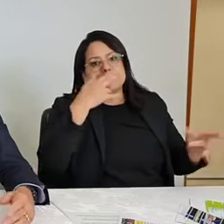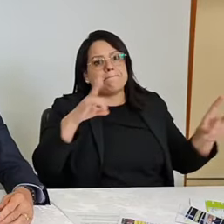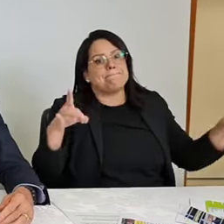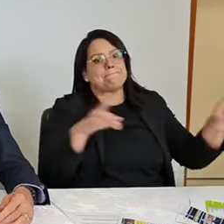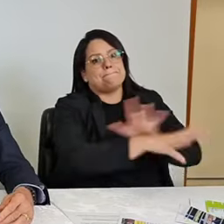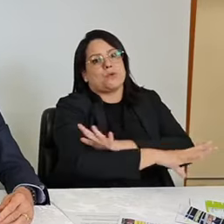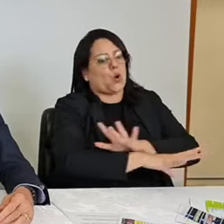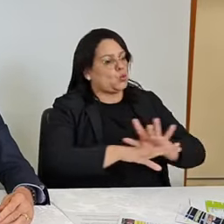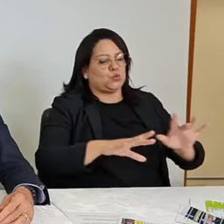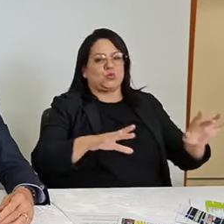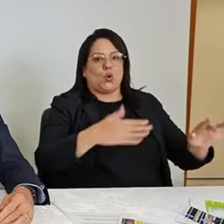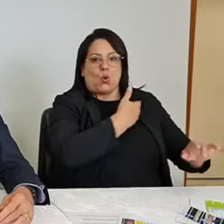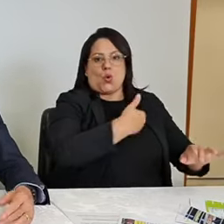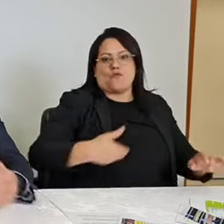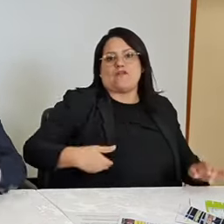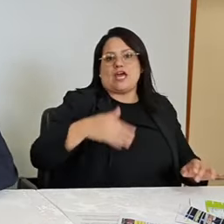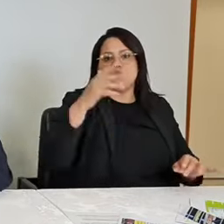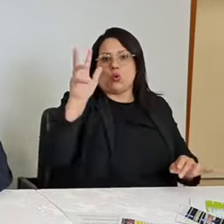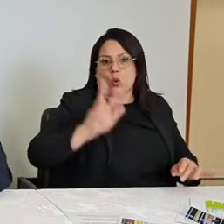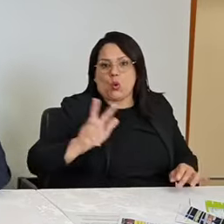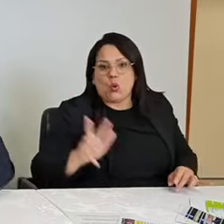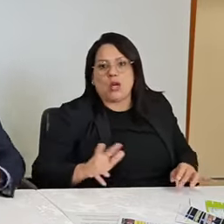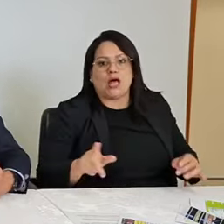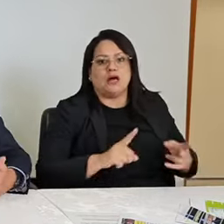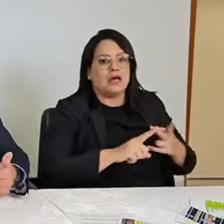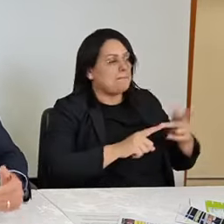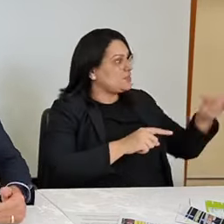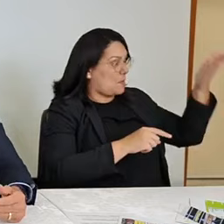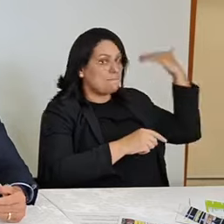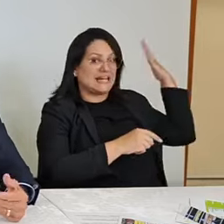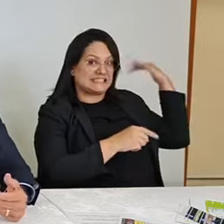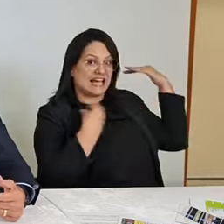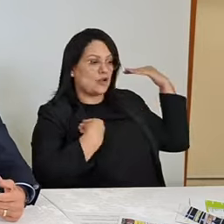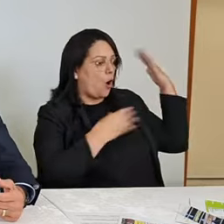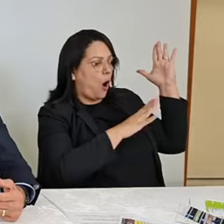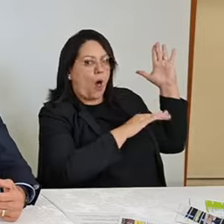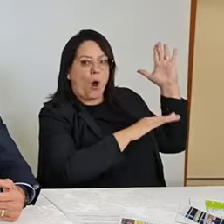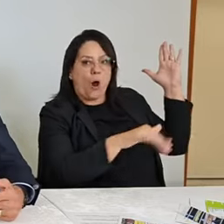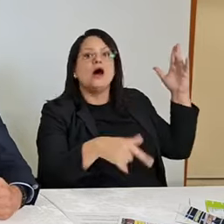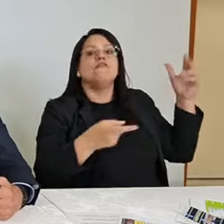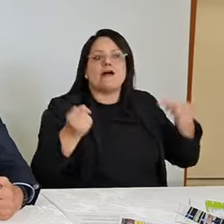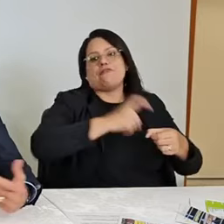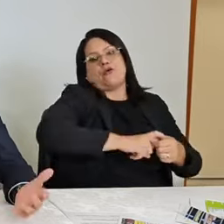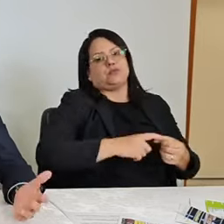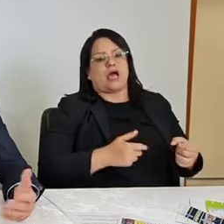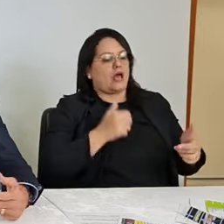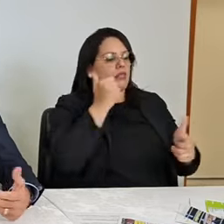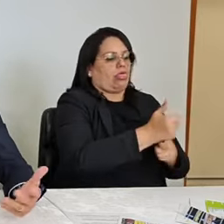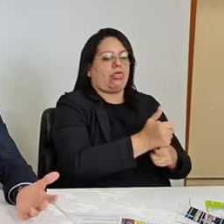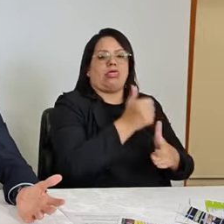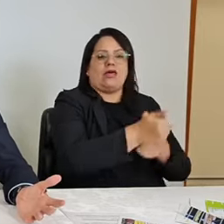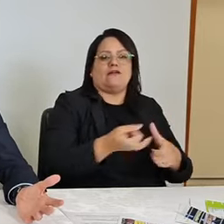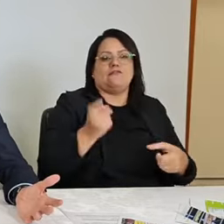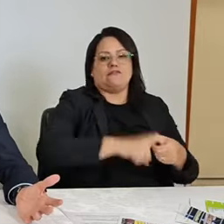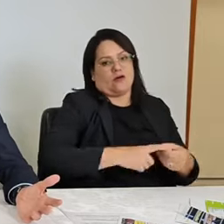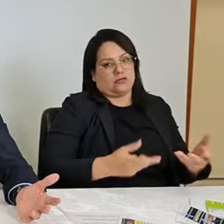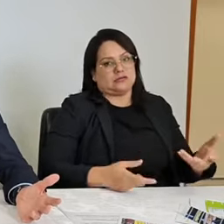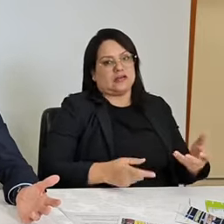possível governo Lula. Muitos desses atores do passado vão retornar e vão voltar fazendo a mesma coisa ou até